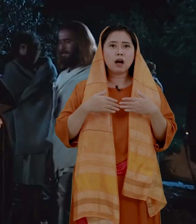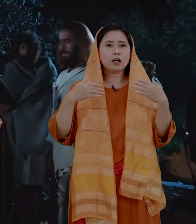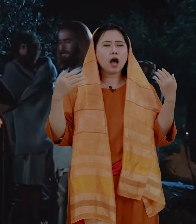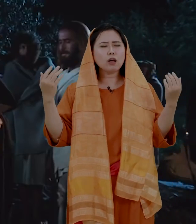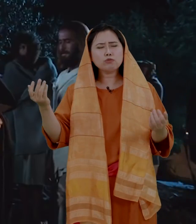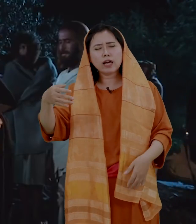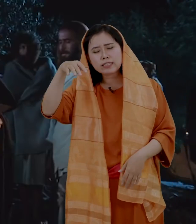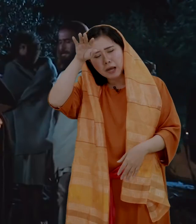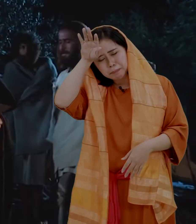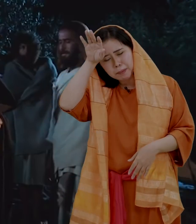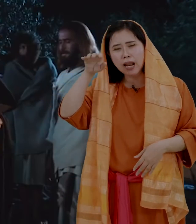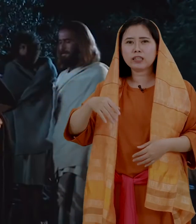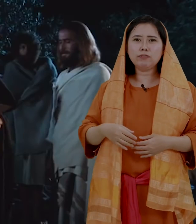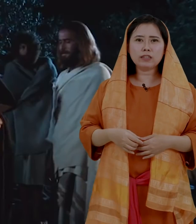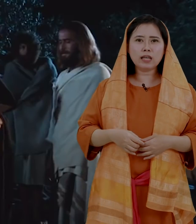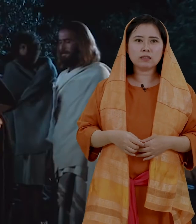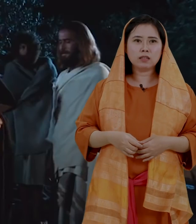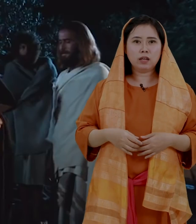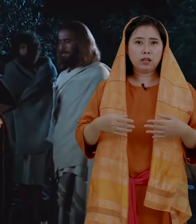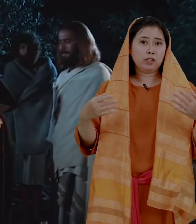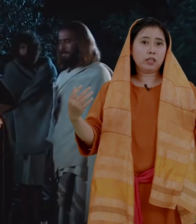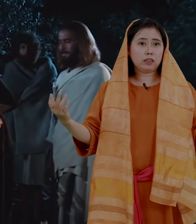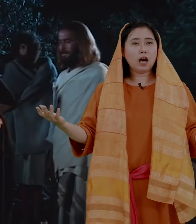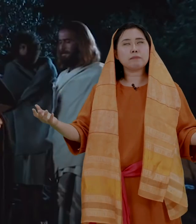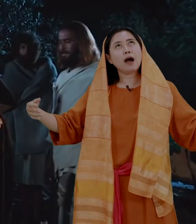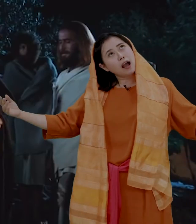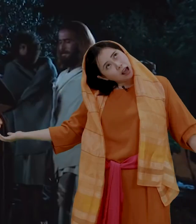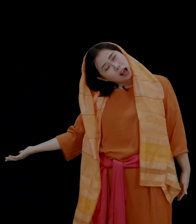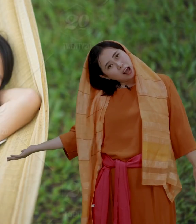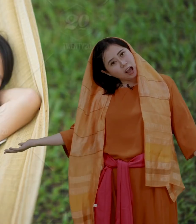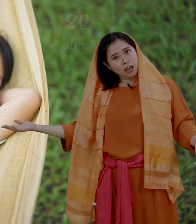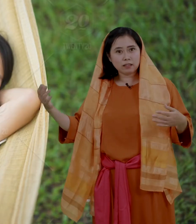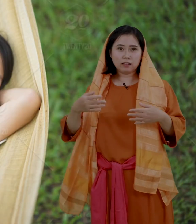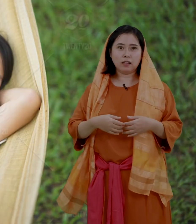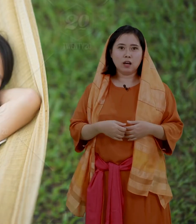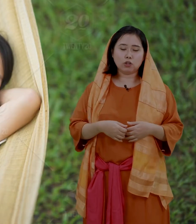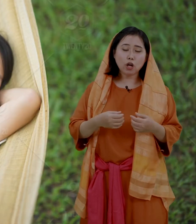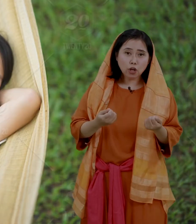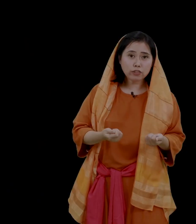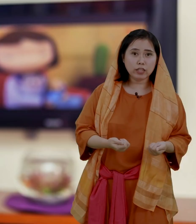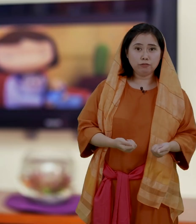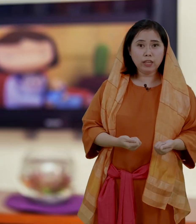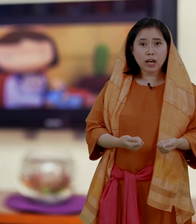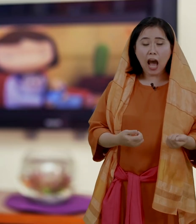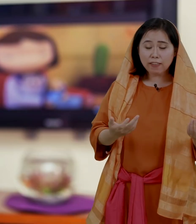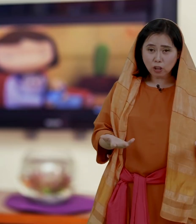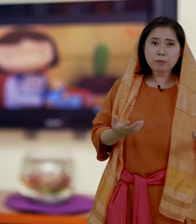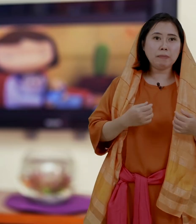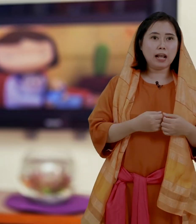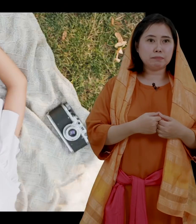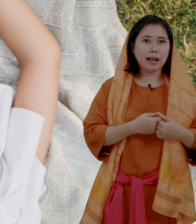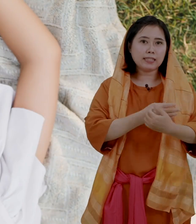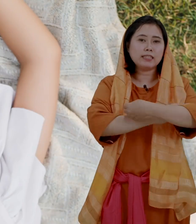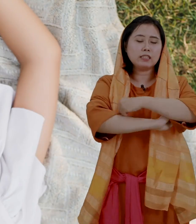lakukan kalau sudah capek beraktivitas. Kita rebahan, nonton TV,